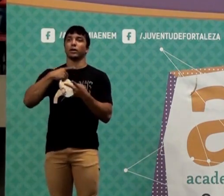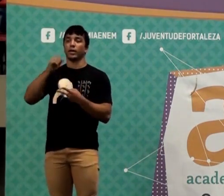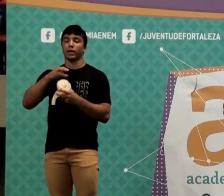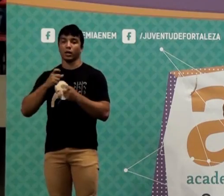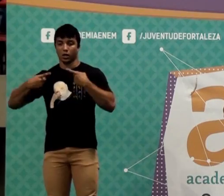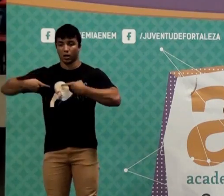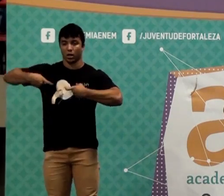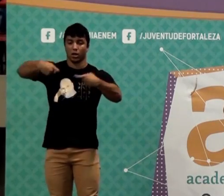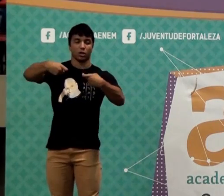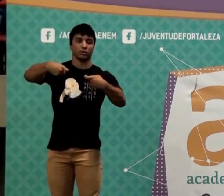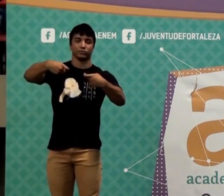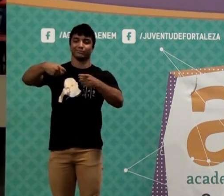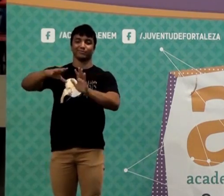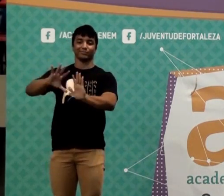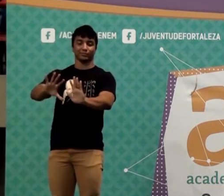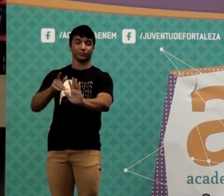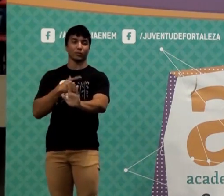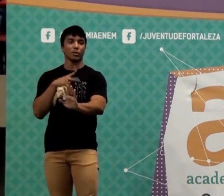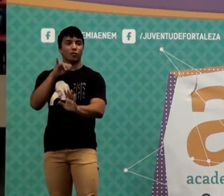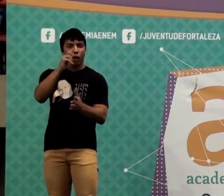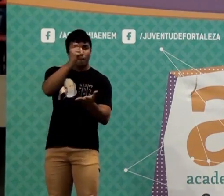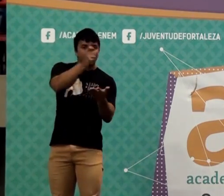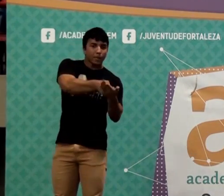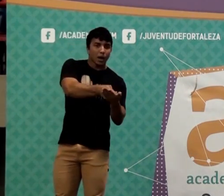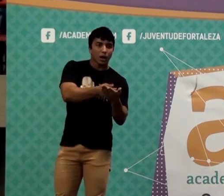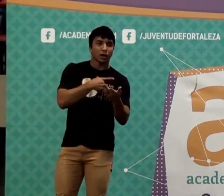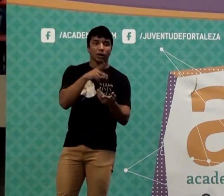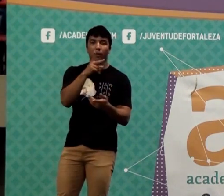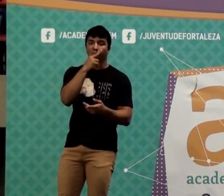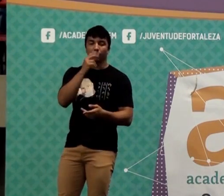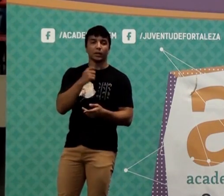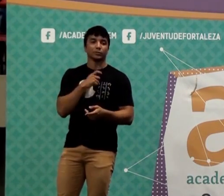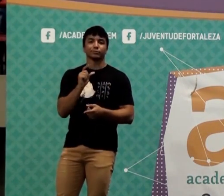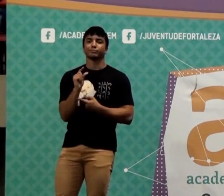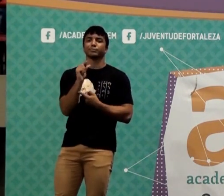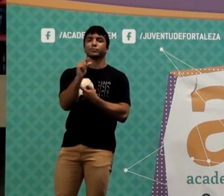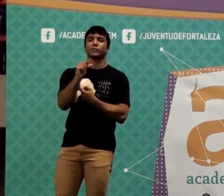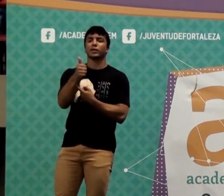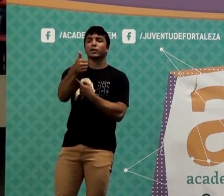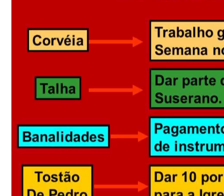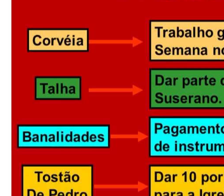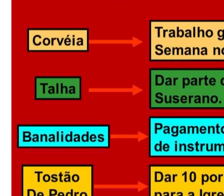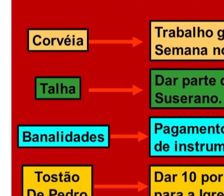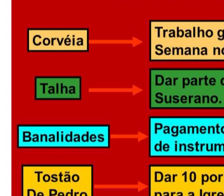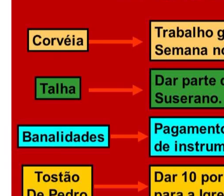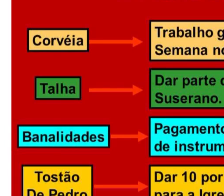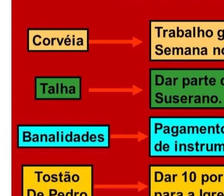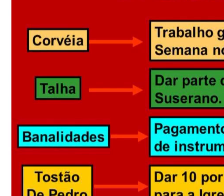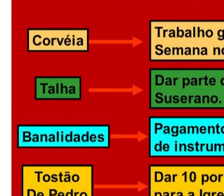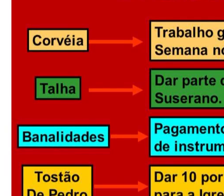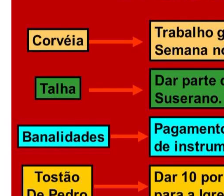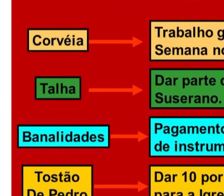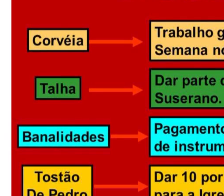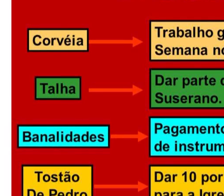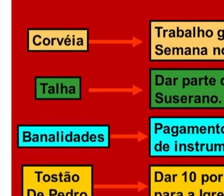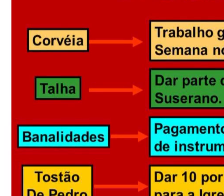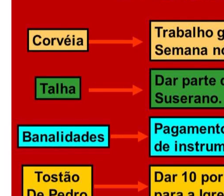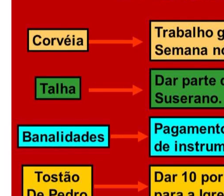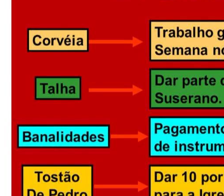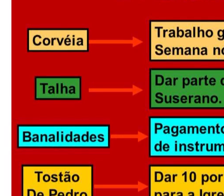tu não tem o moinho, tu não tem onde botar a semente. Então toda vez que tu usar as ferramentas, tu paga pelas